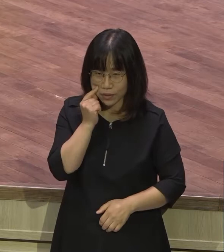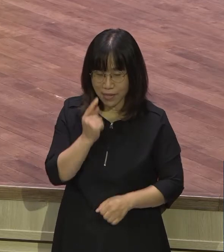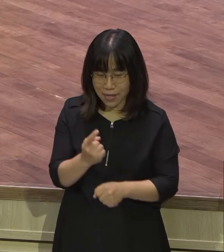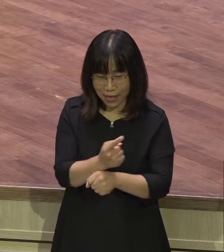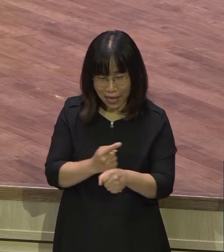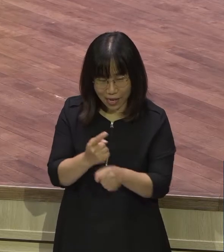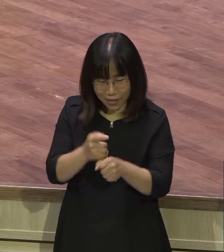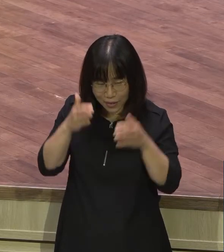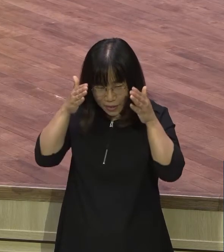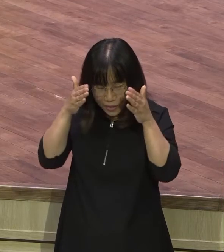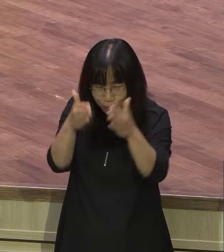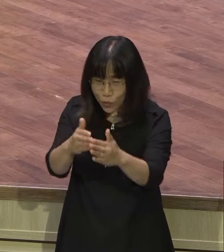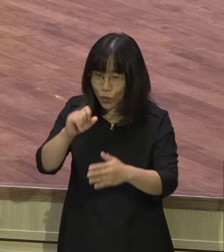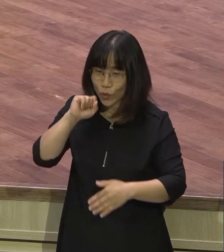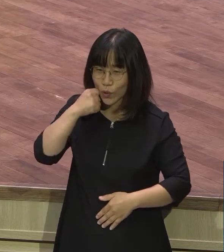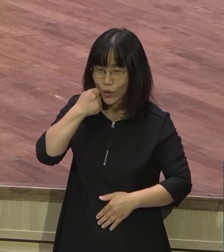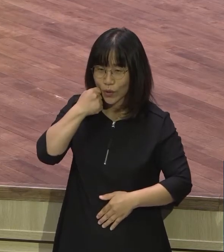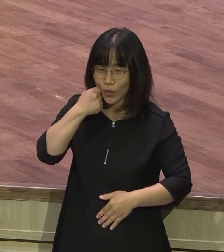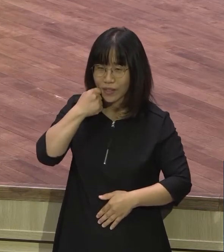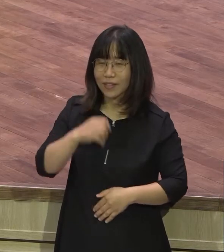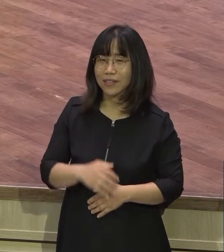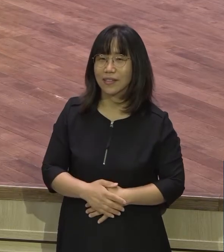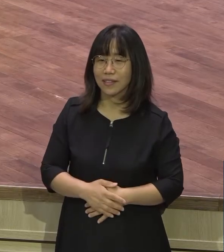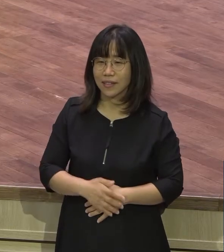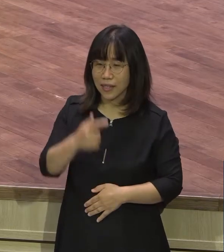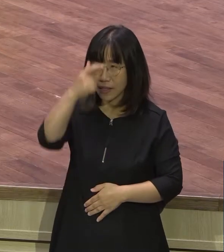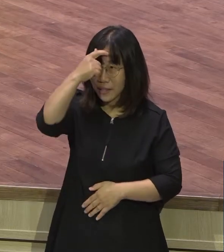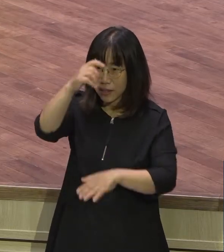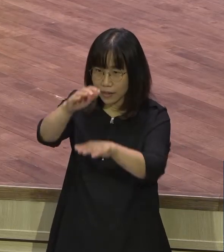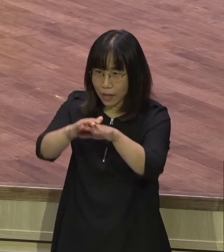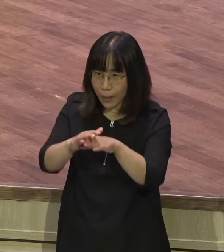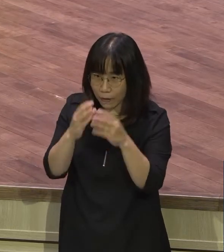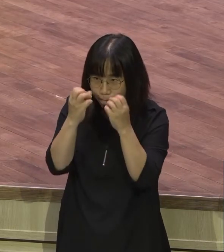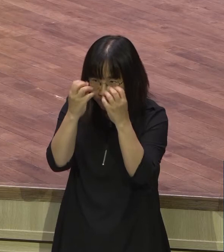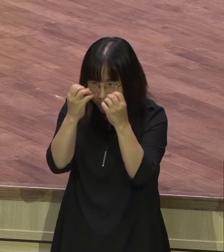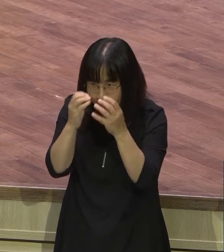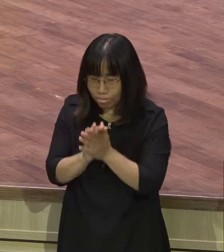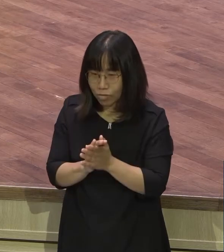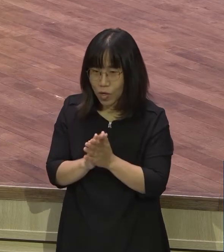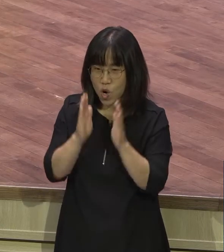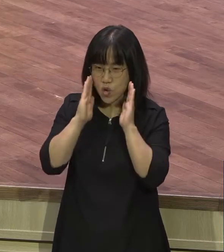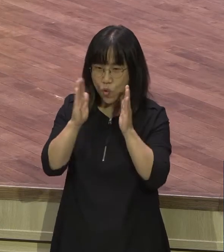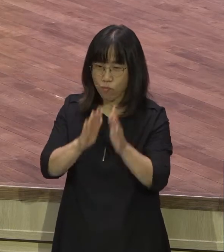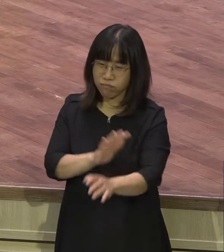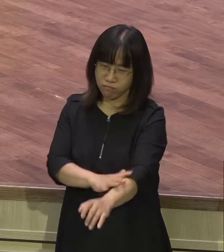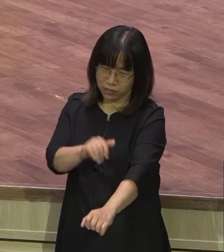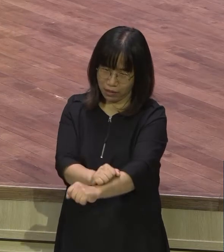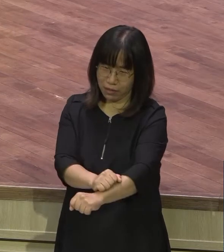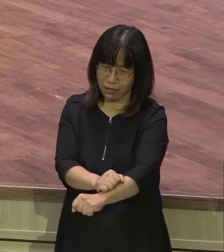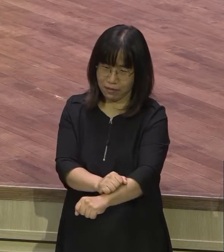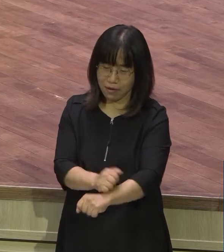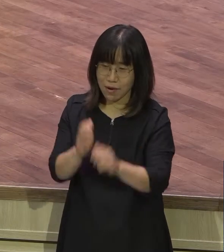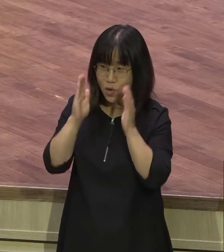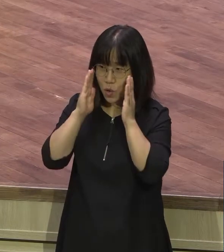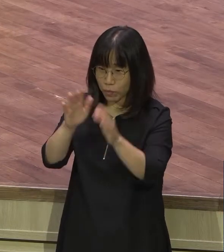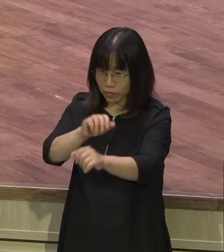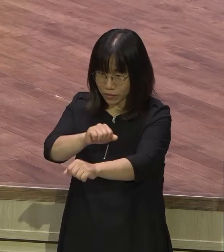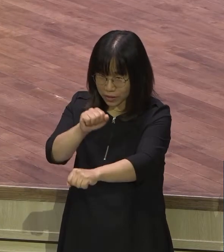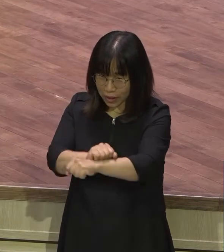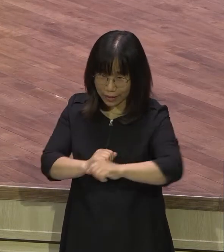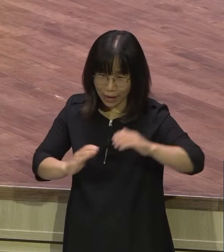집중하지 못해요. 여러분요. 예배 잘 들이면요. 공부도 잘하게 돼 있어요. 공부 잘하는 그 아이와